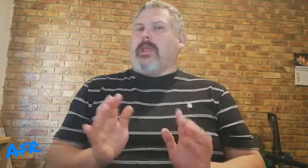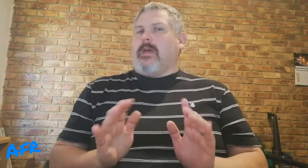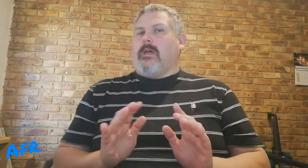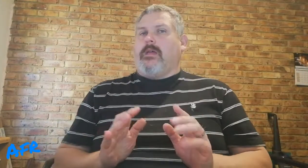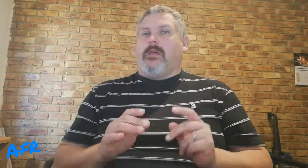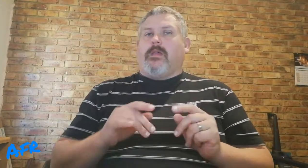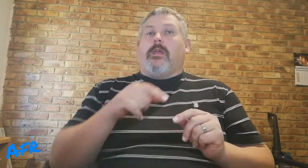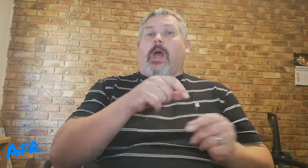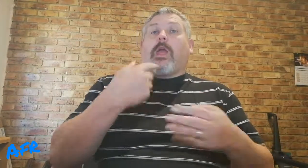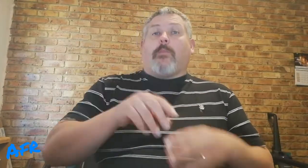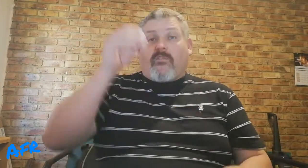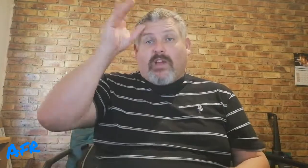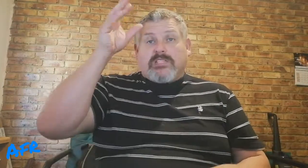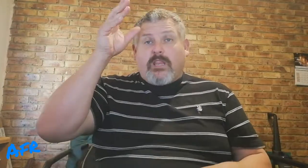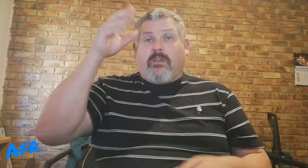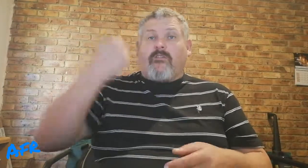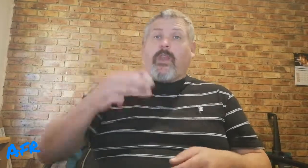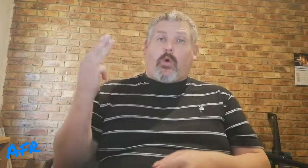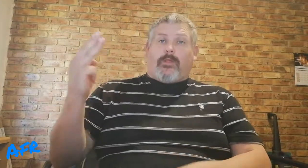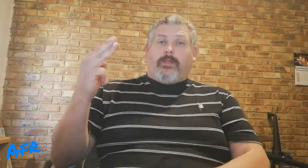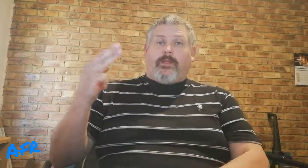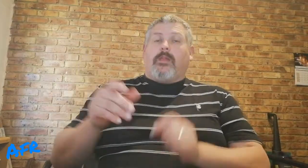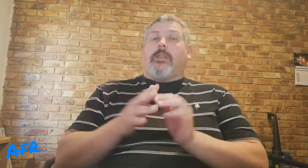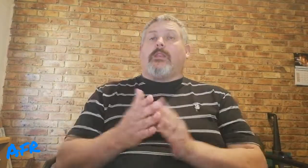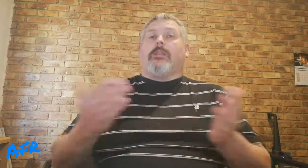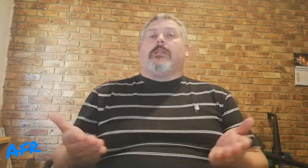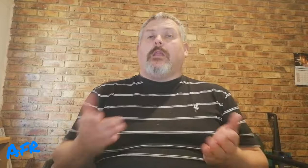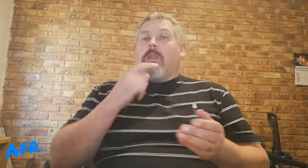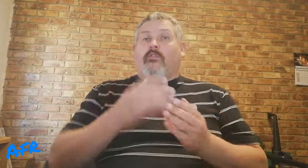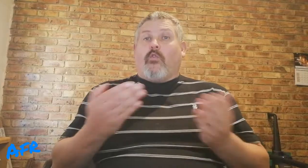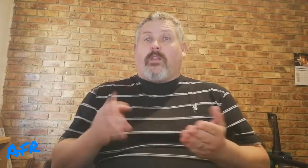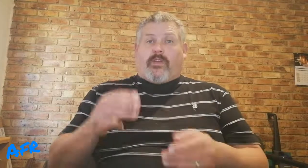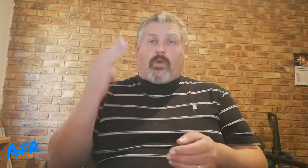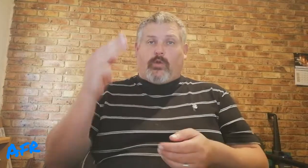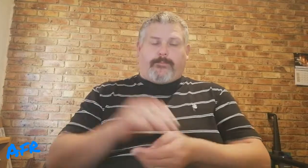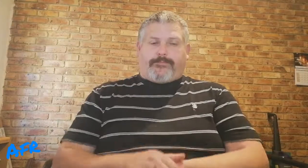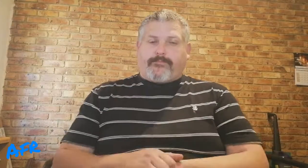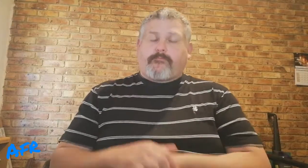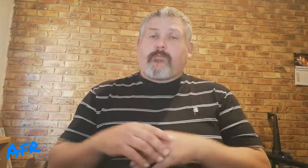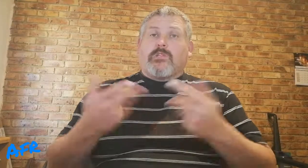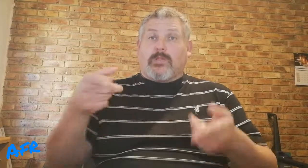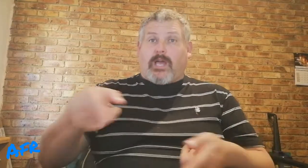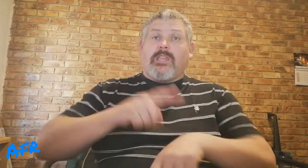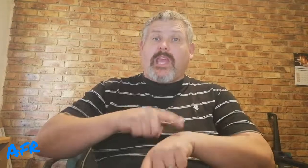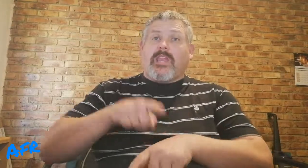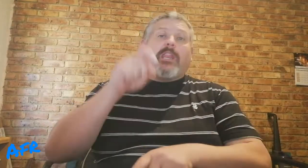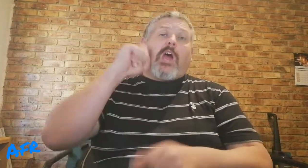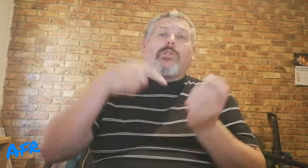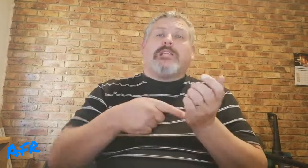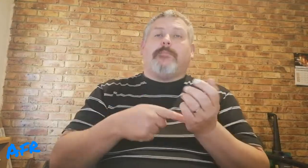nee. Hy gebruik wysheid van God. Die woord van God. So daai tyd, hulle die Oud